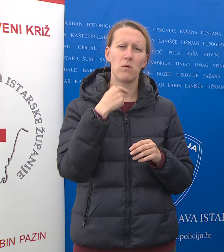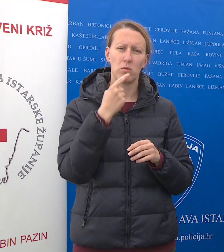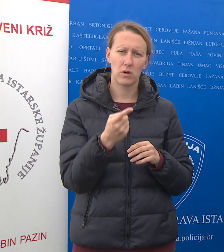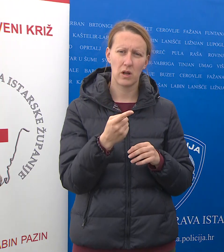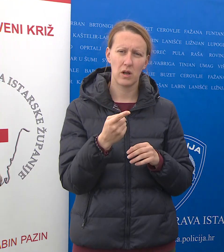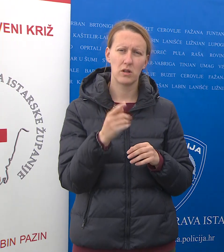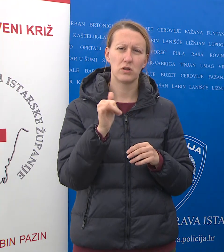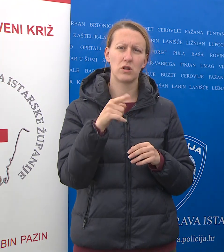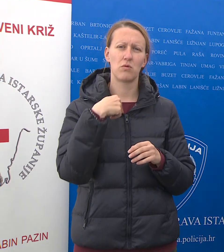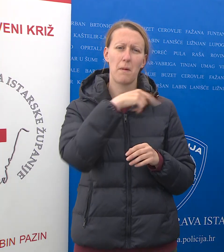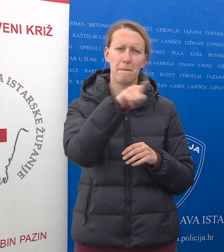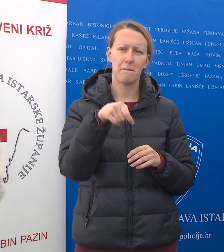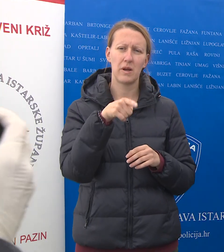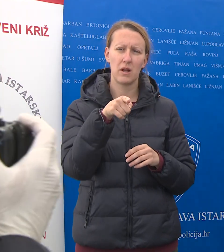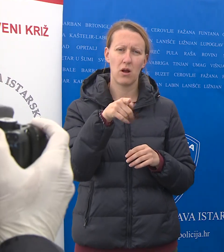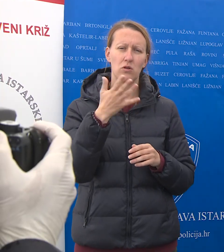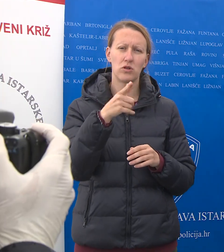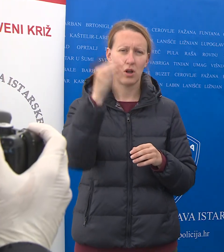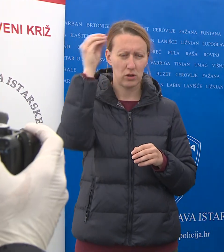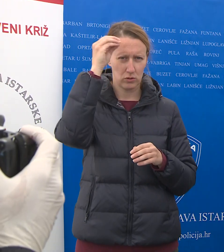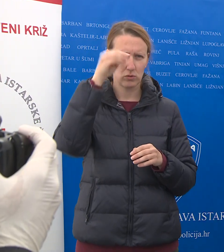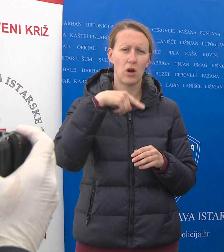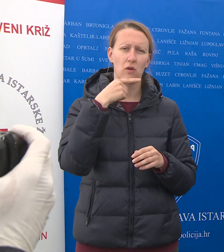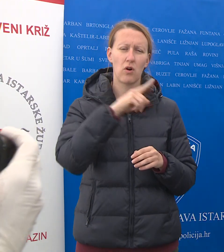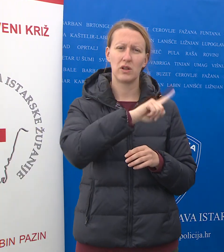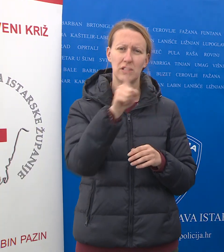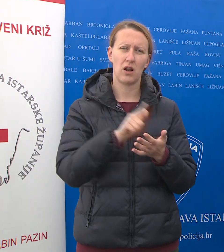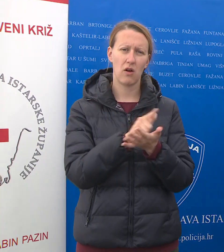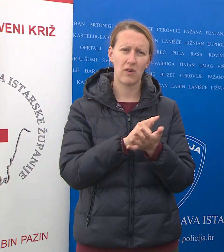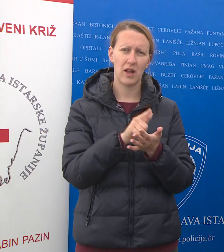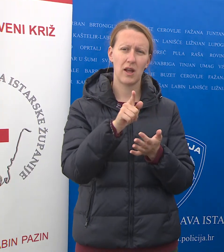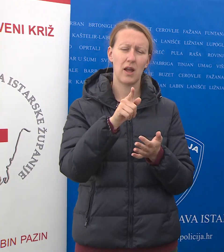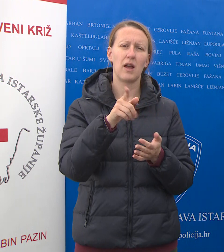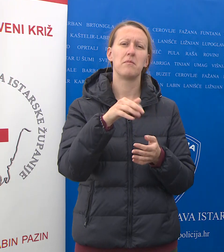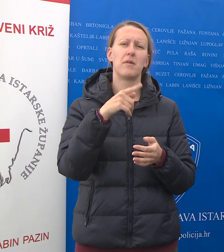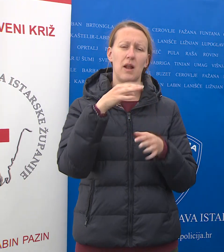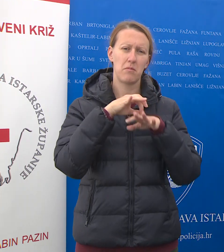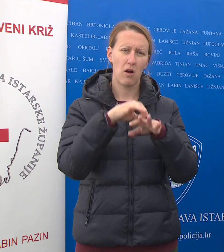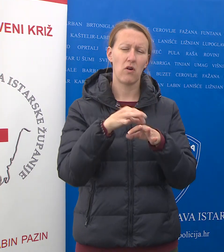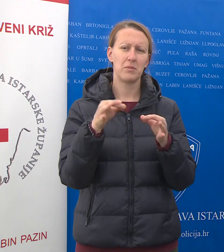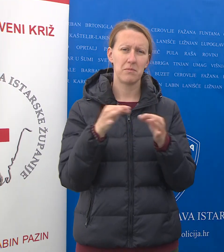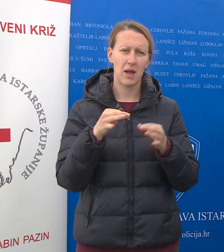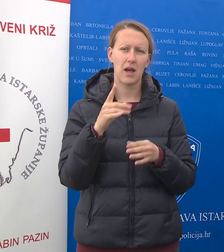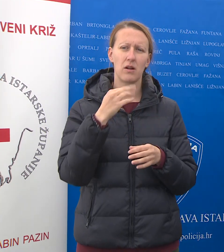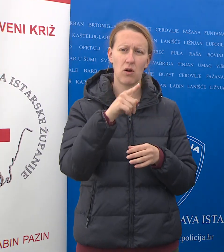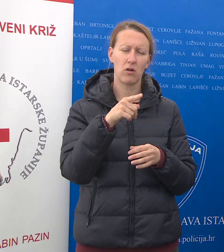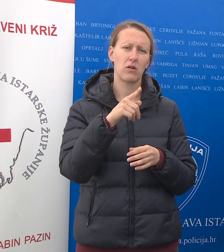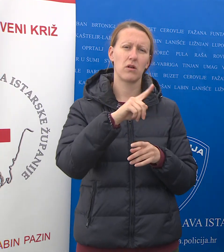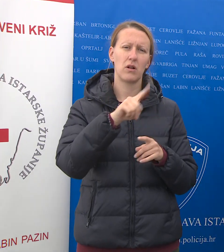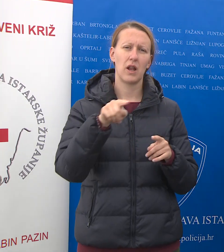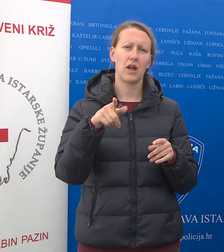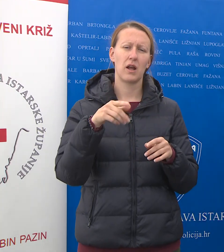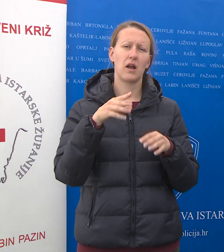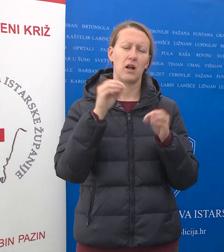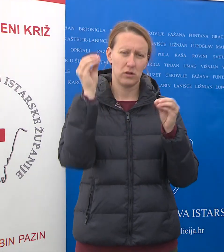reći da ćemo mi na temelju onoga što struka govori cijelo vrijeme, inzistirati na provedbi mjera dokle god neće